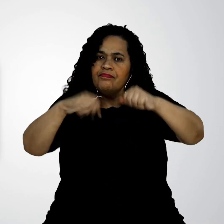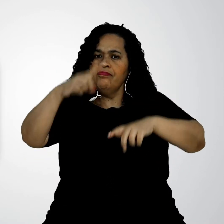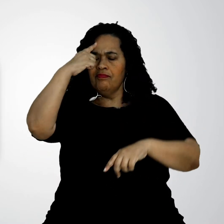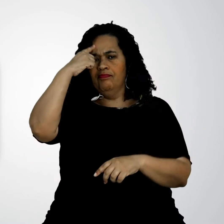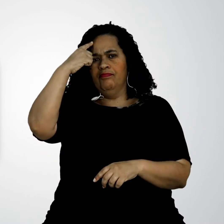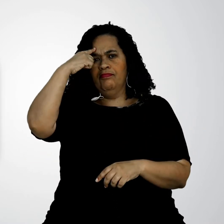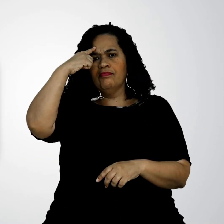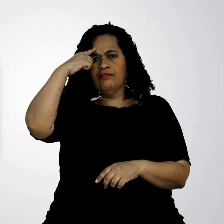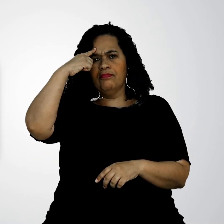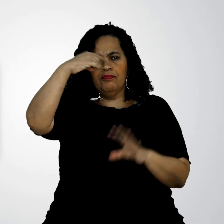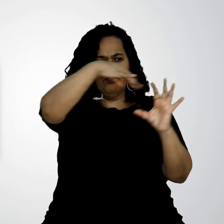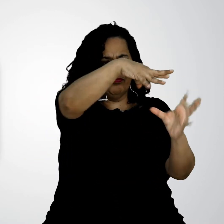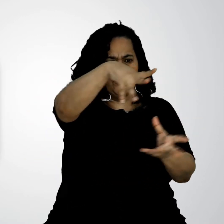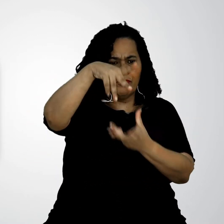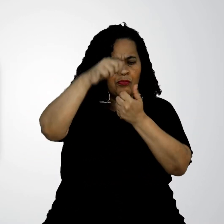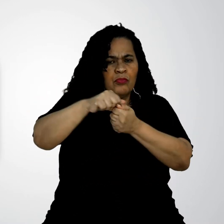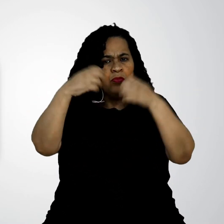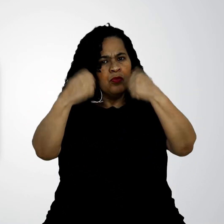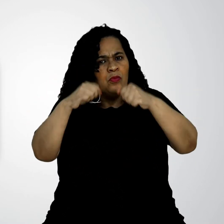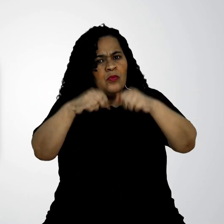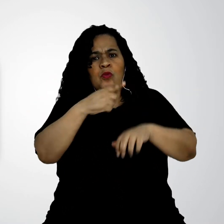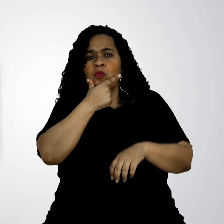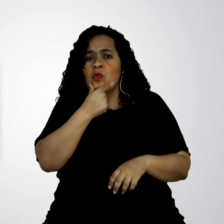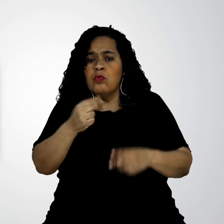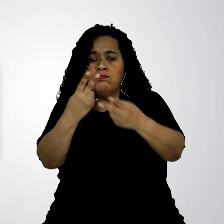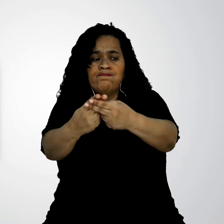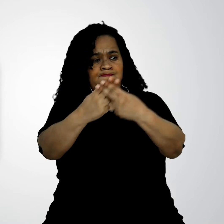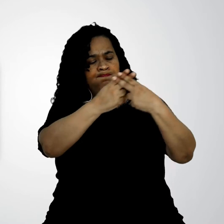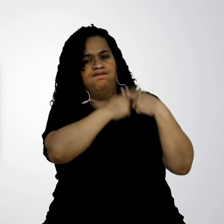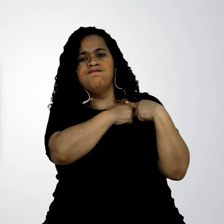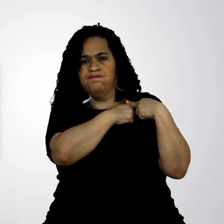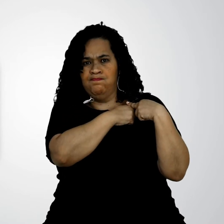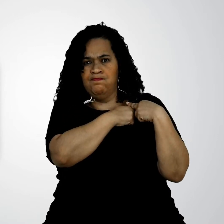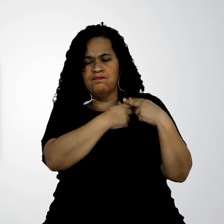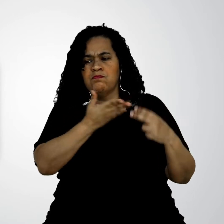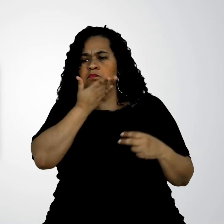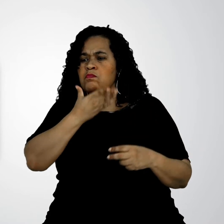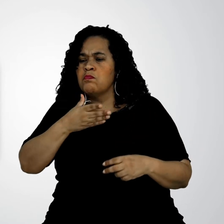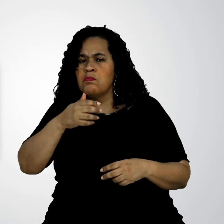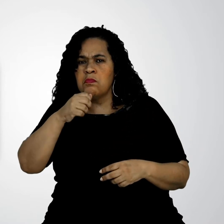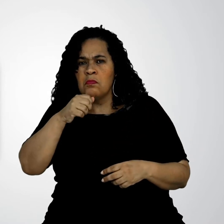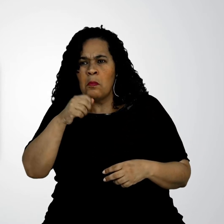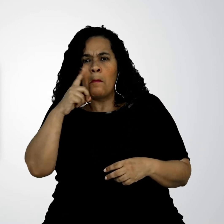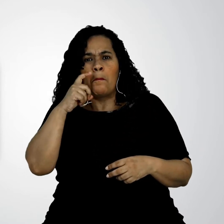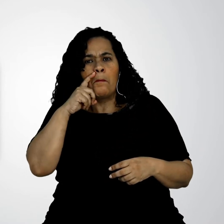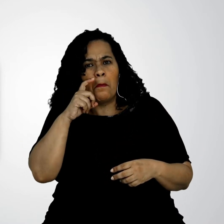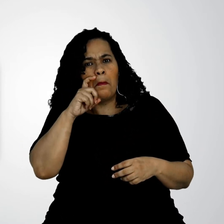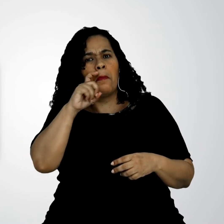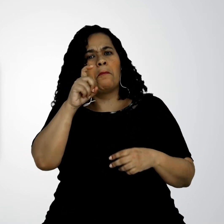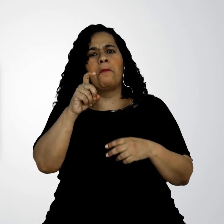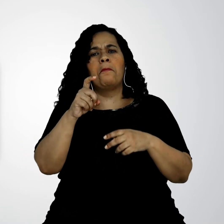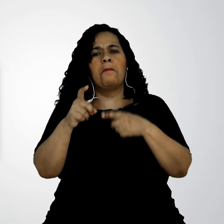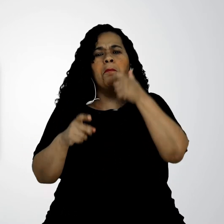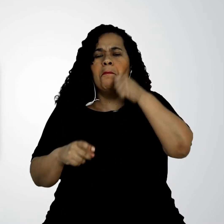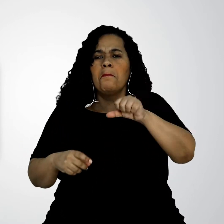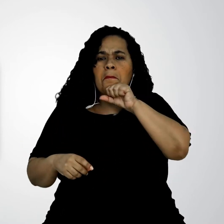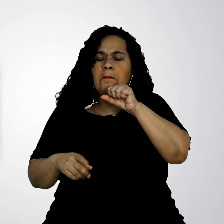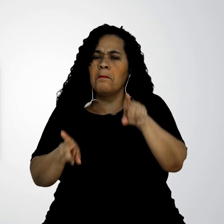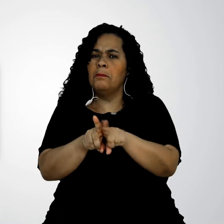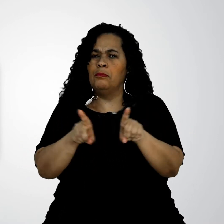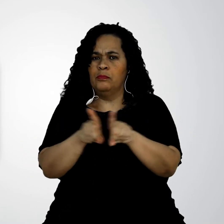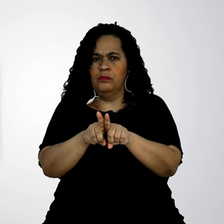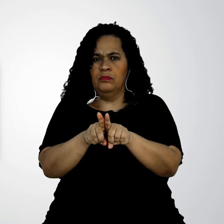homens, né? De homens que exerçam a sua função como pais, como filhos, mulheres que exerçam É óbvio que a gente não está